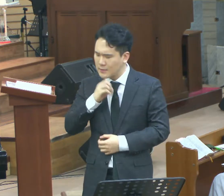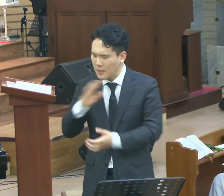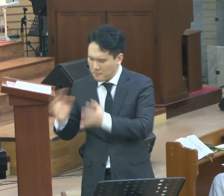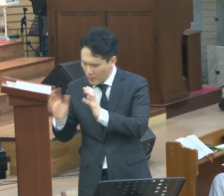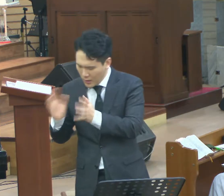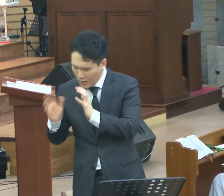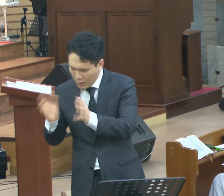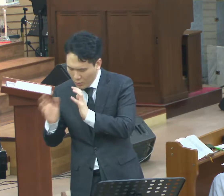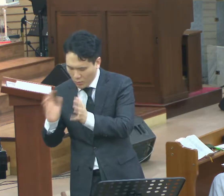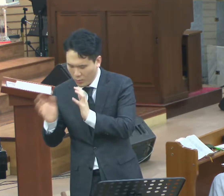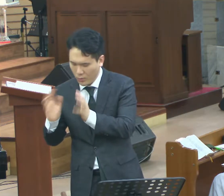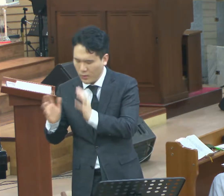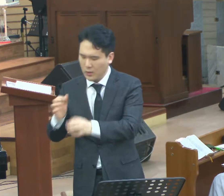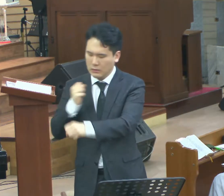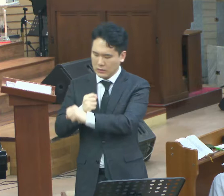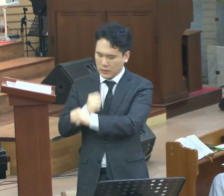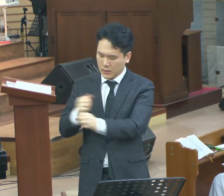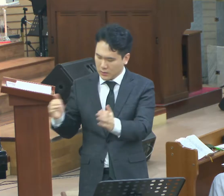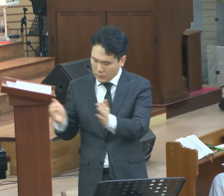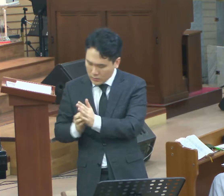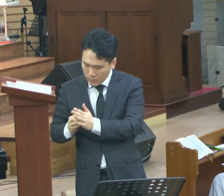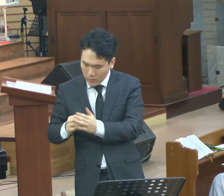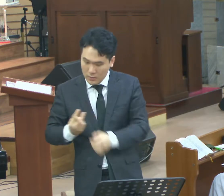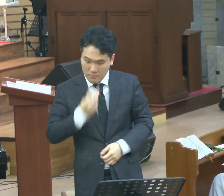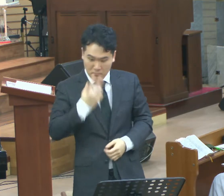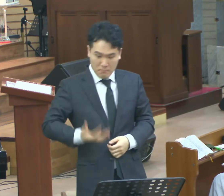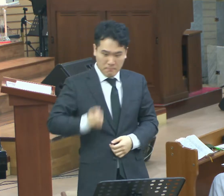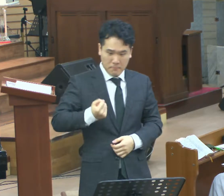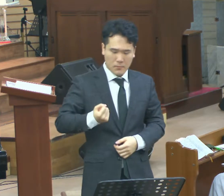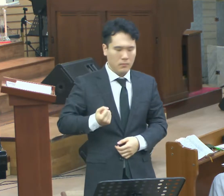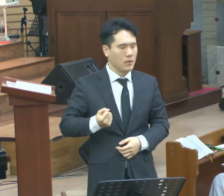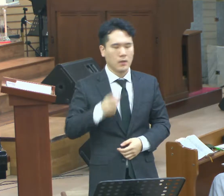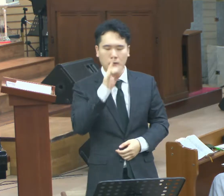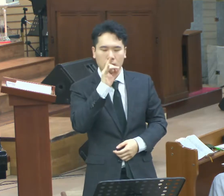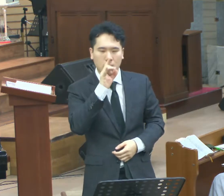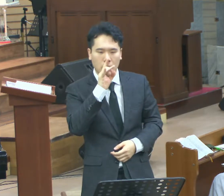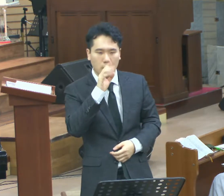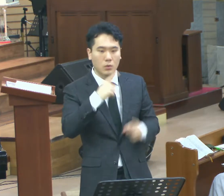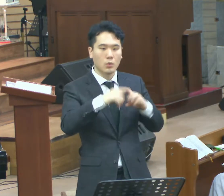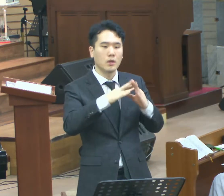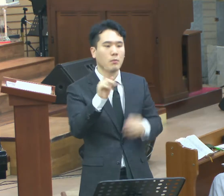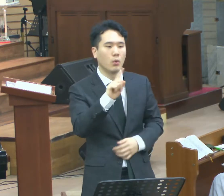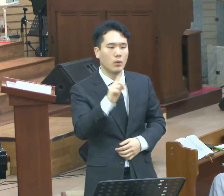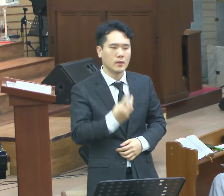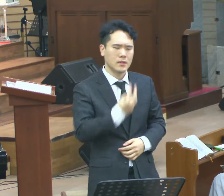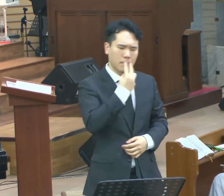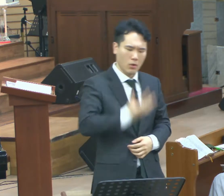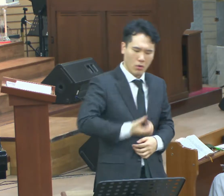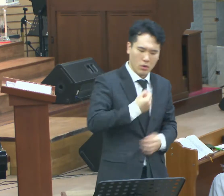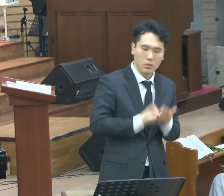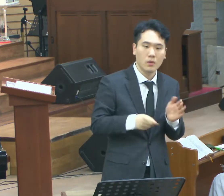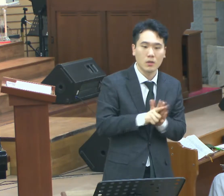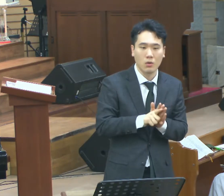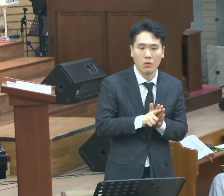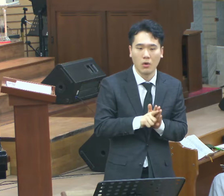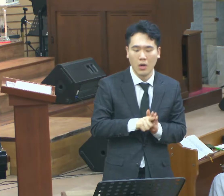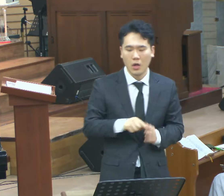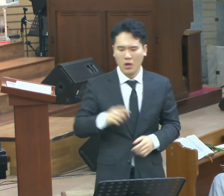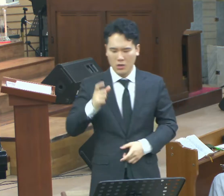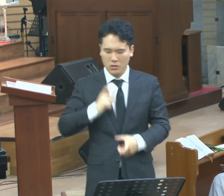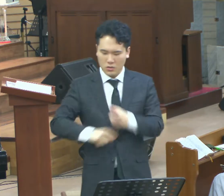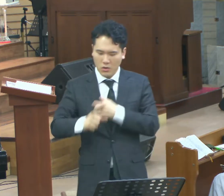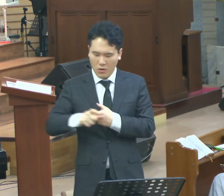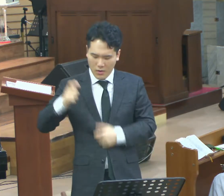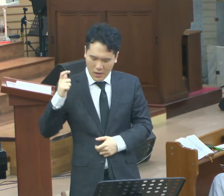교회는 반걸음 앞서가는 사람들이 많이 움직일수록 교회는 더 강하고